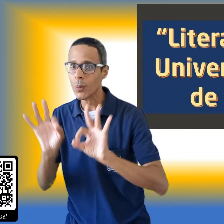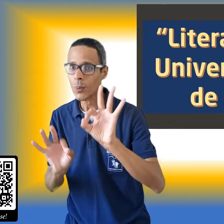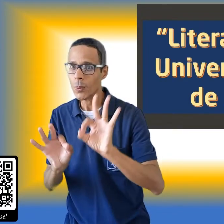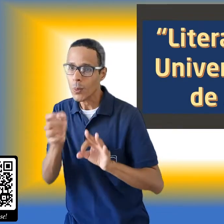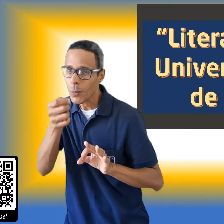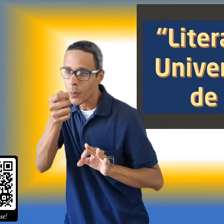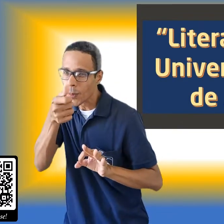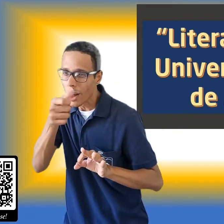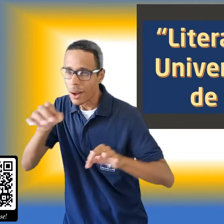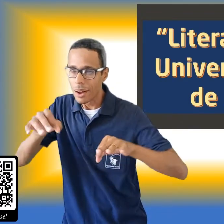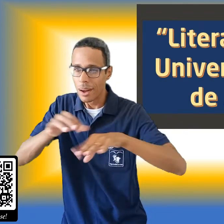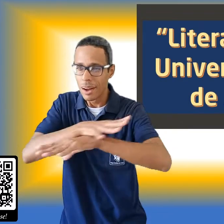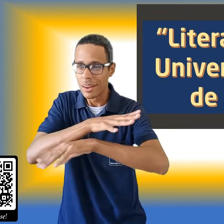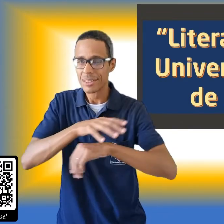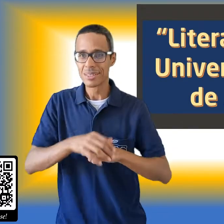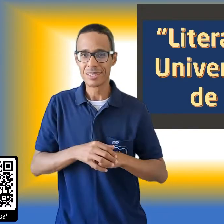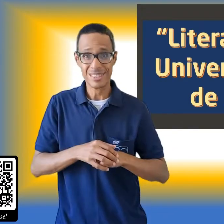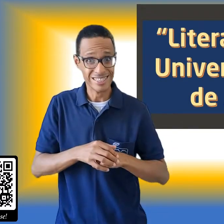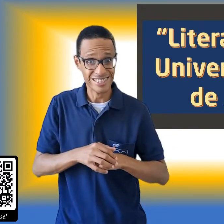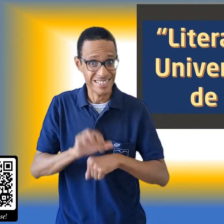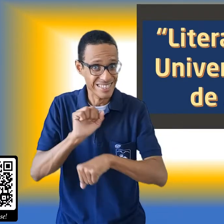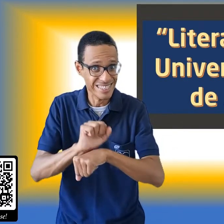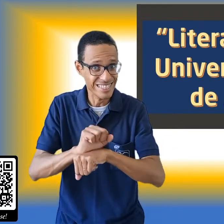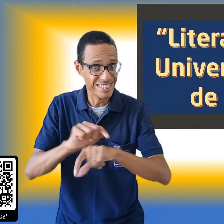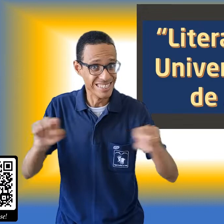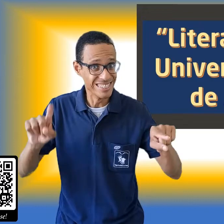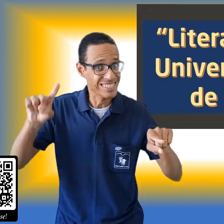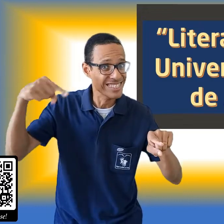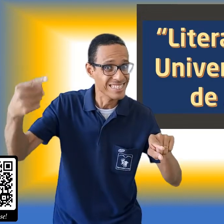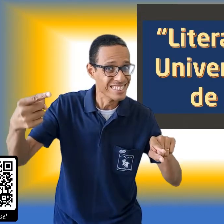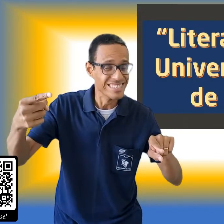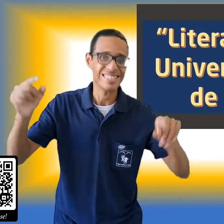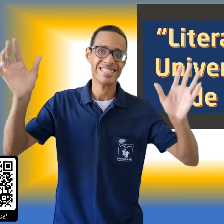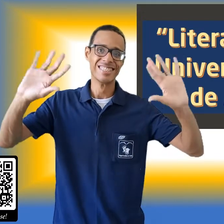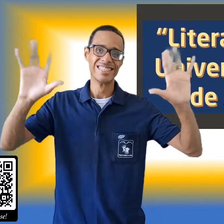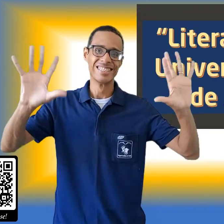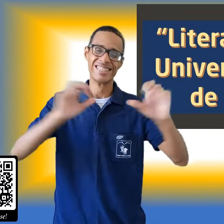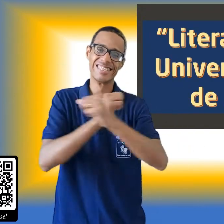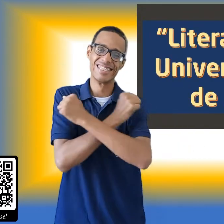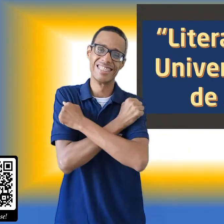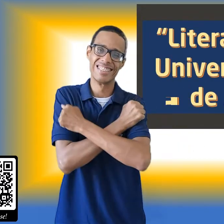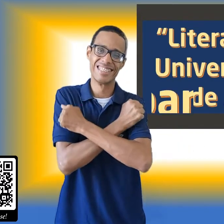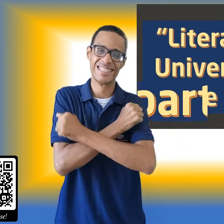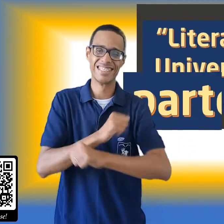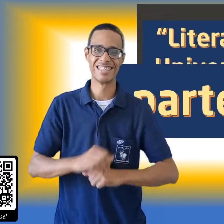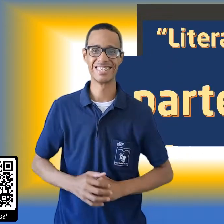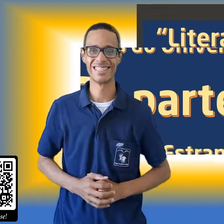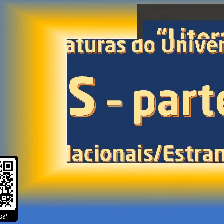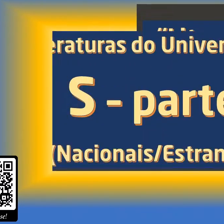quase pronto. Então, espero você lá. Grande abraço. Tchau, tchau.